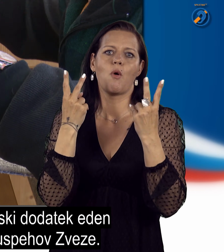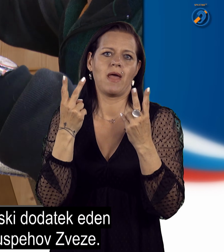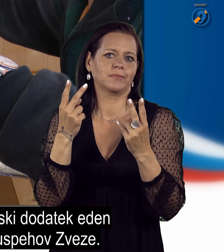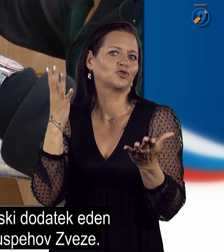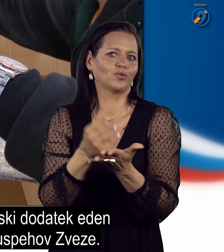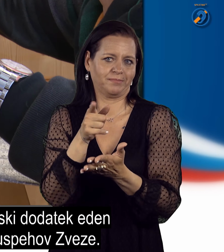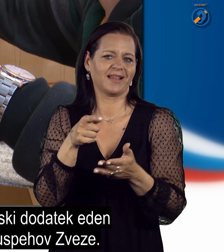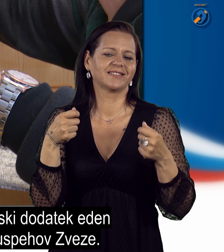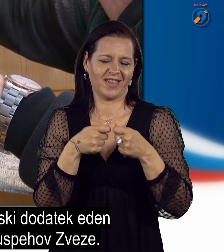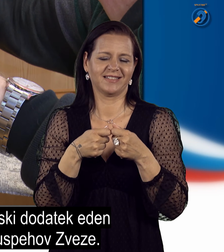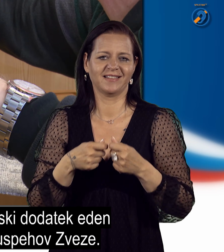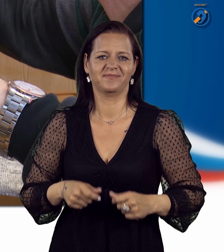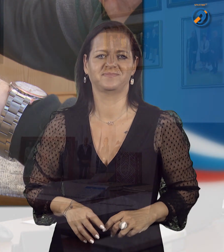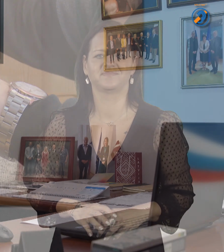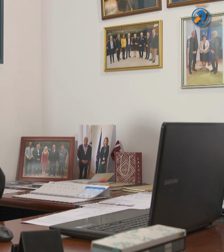pomembnejših uspehov zveze.